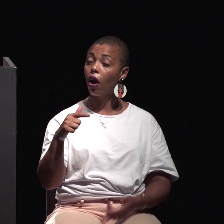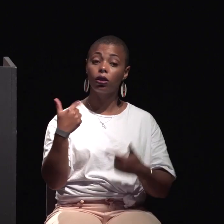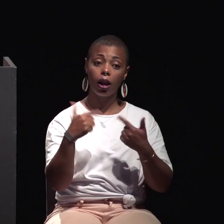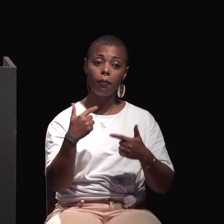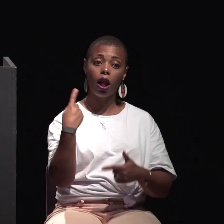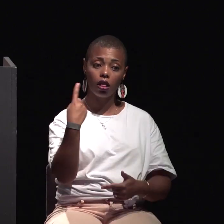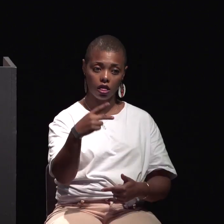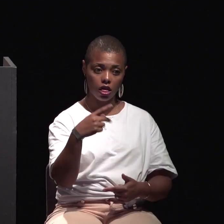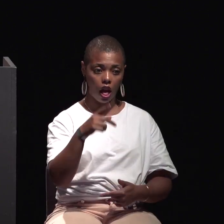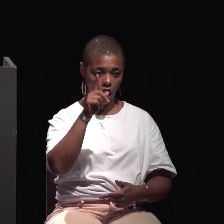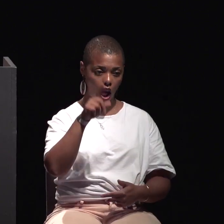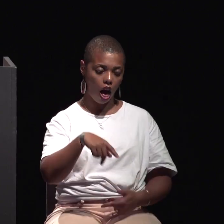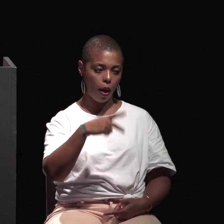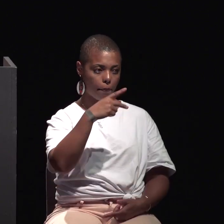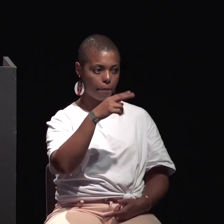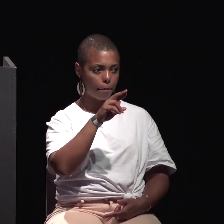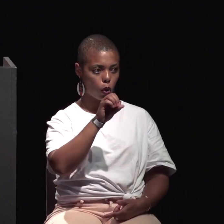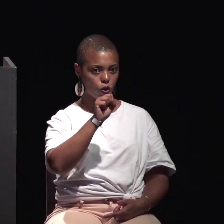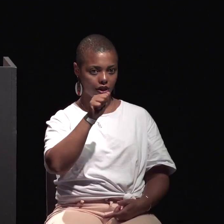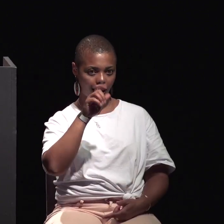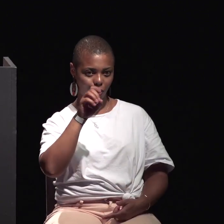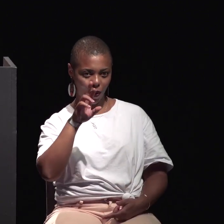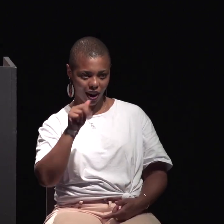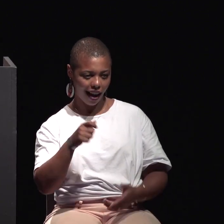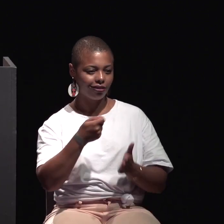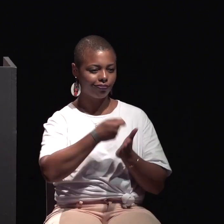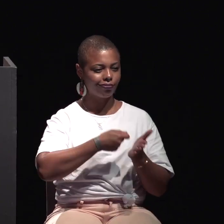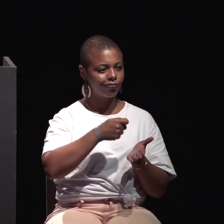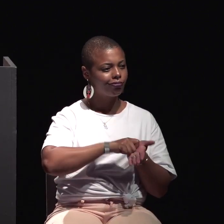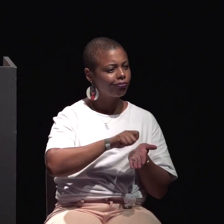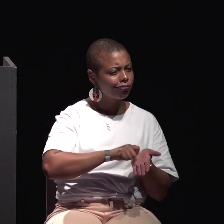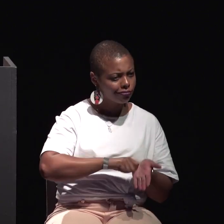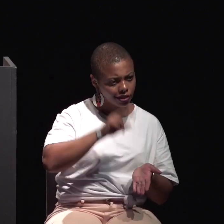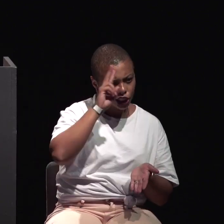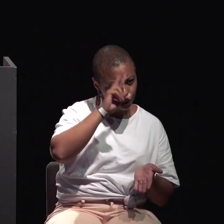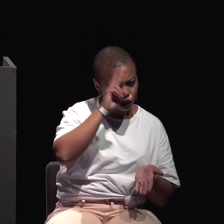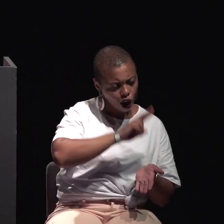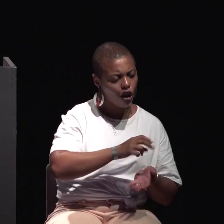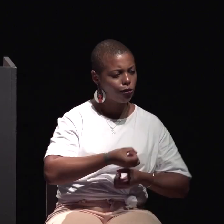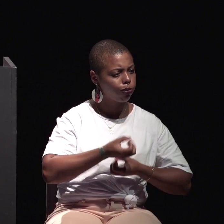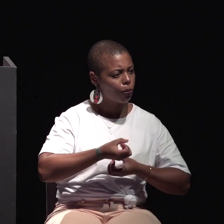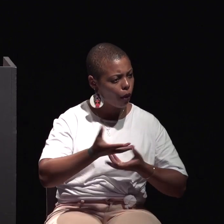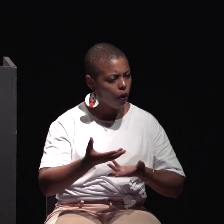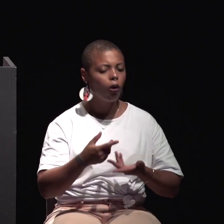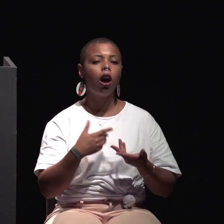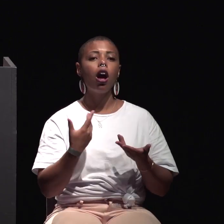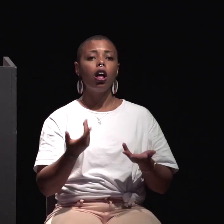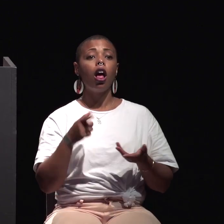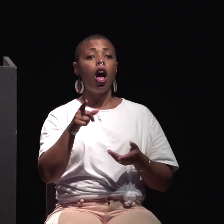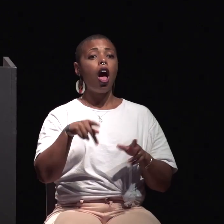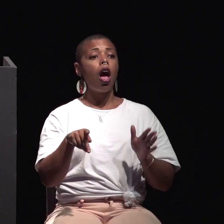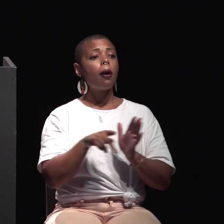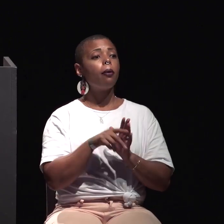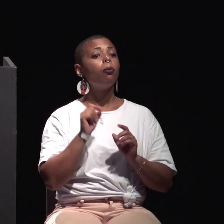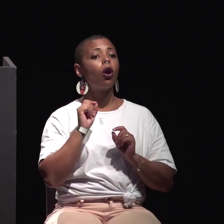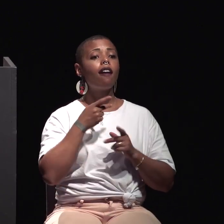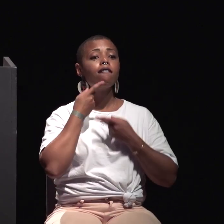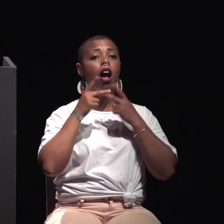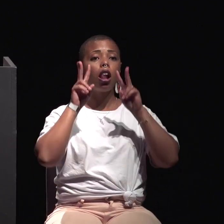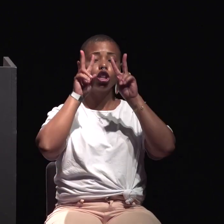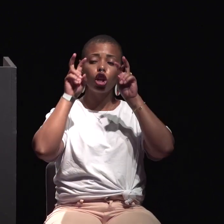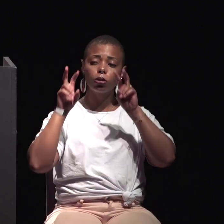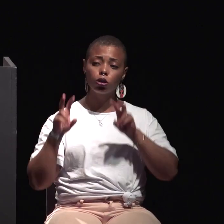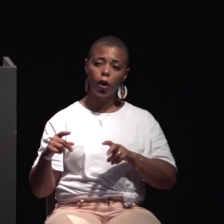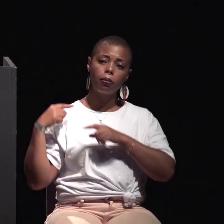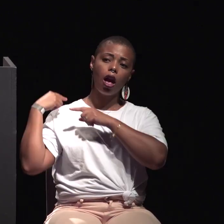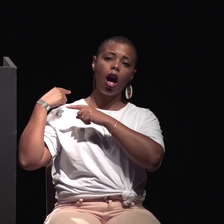como prosadora e cronista aborda, entre outros temas, a questão da ancestralidade